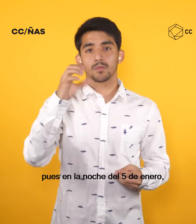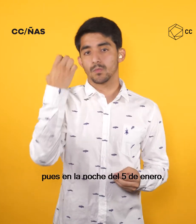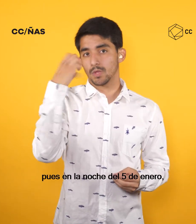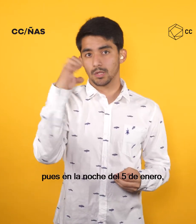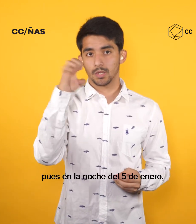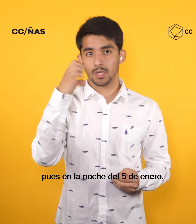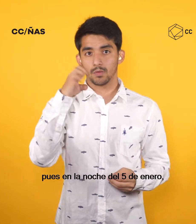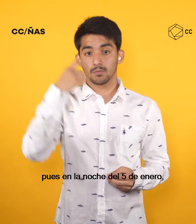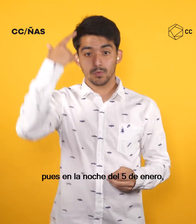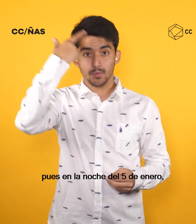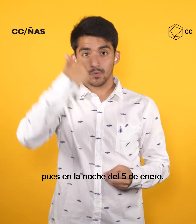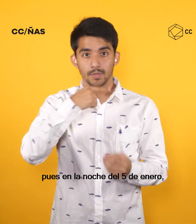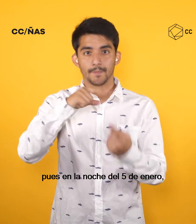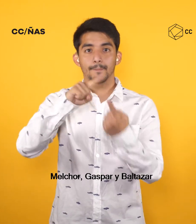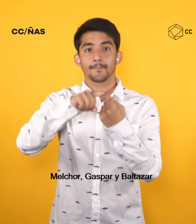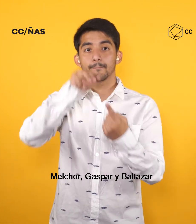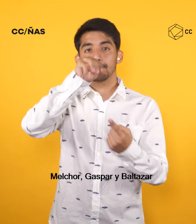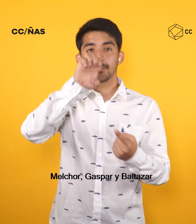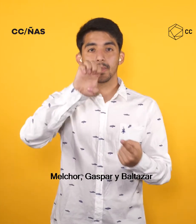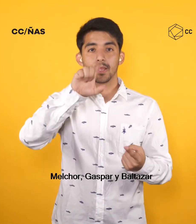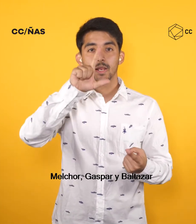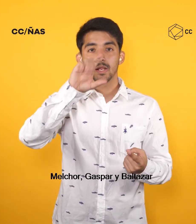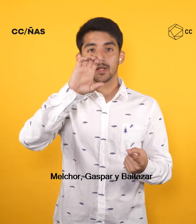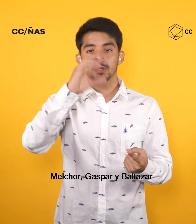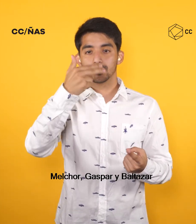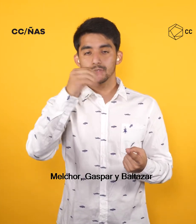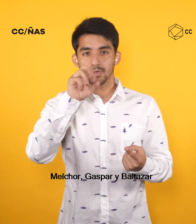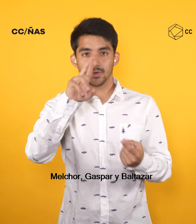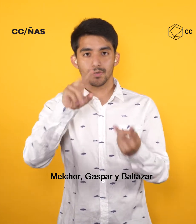Pues en la noche del 5 de enero, Melchor, Gaspar y Baltasar